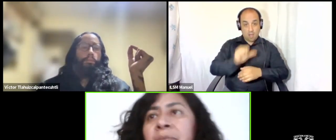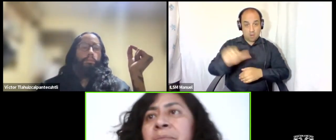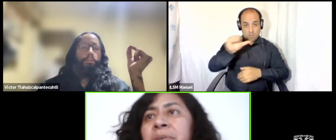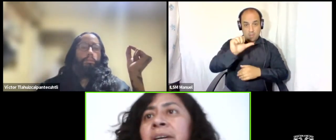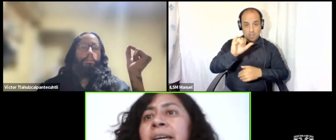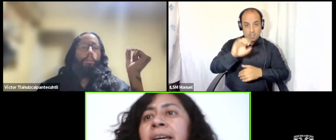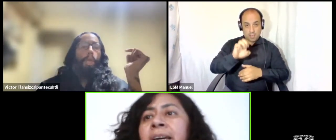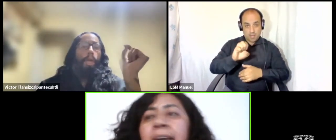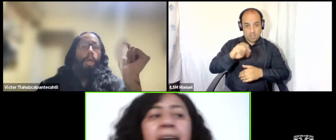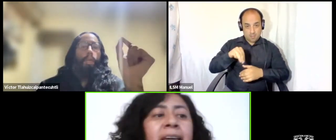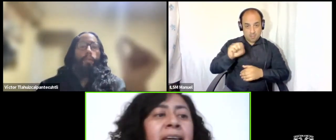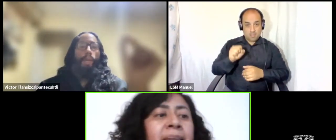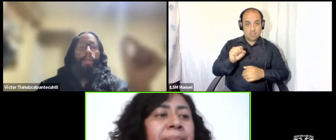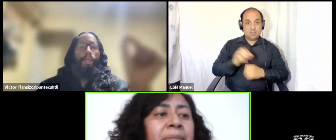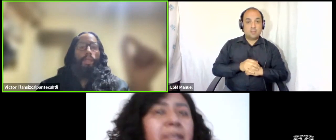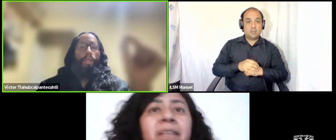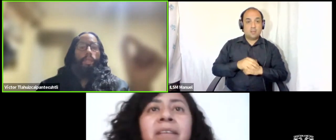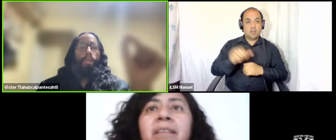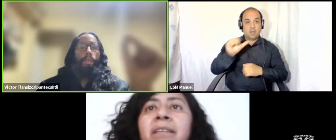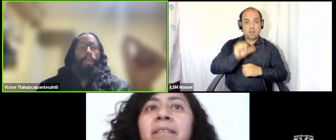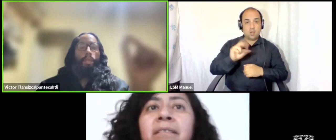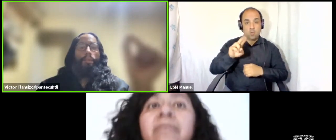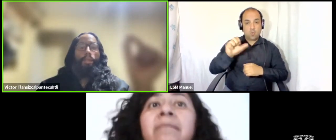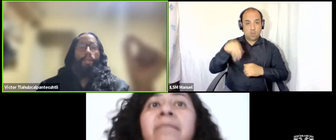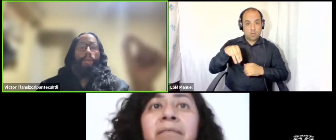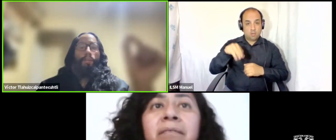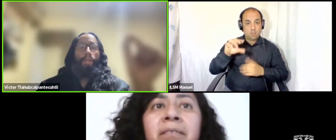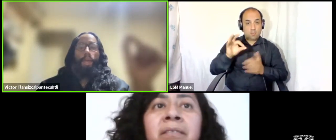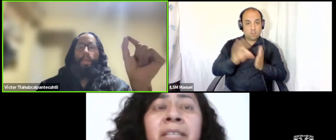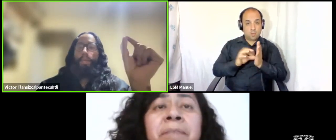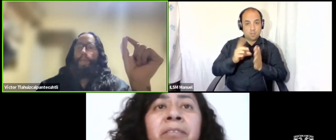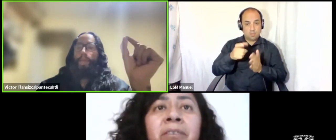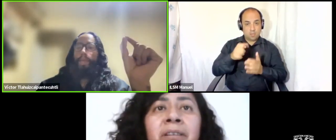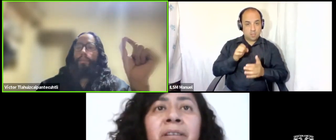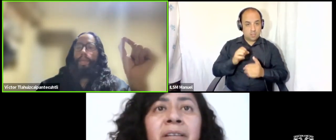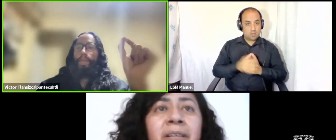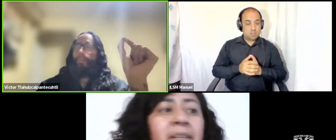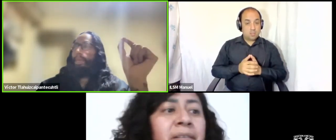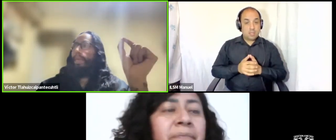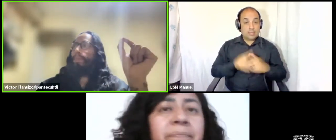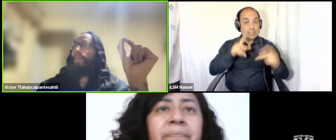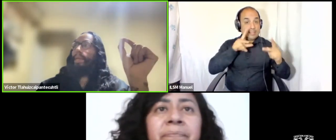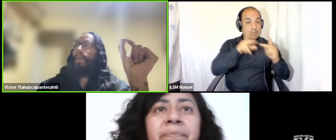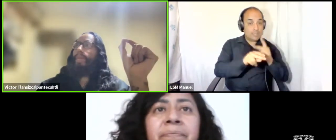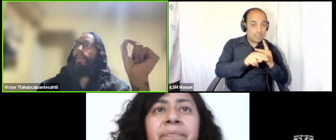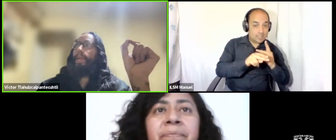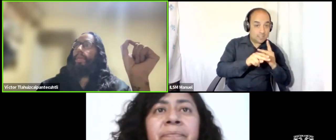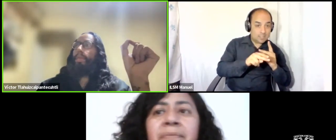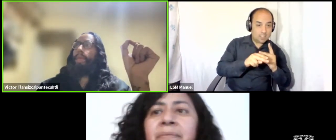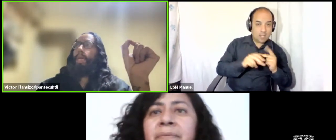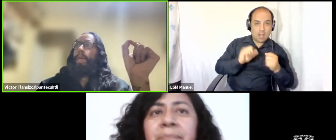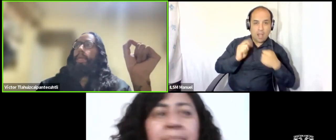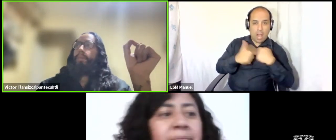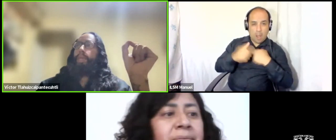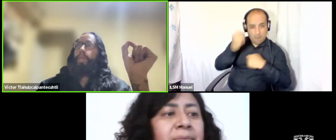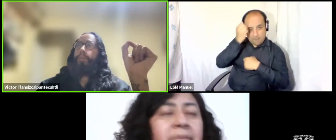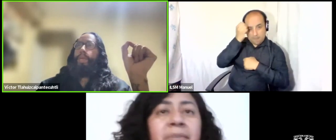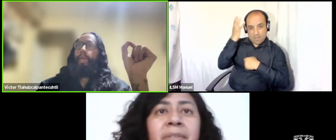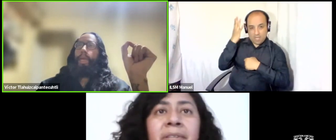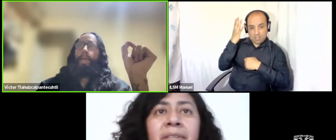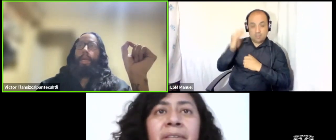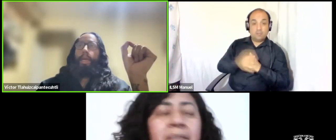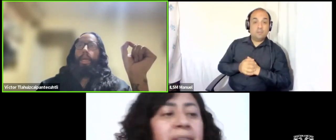coordinacion.seidis@ens.unam.mx, por favor. Nada más, te interrumpo, normal, porque es algo se me está pasando, y